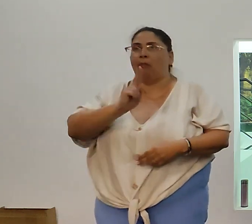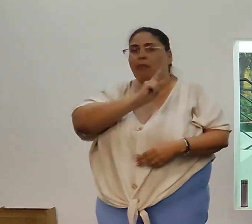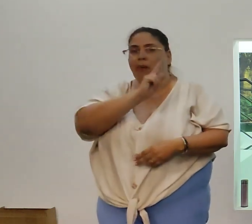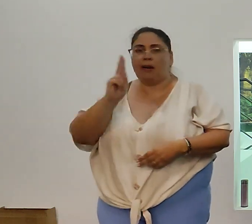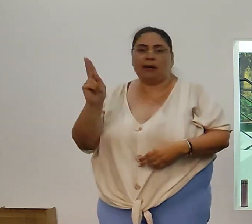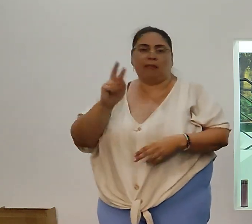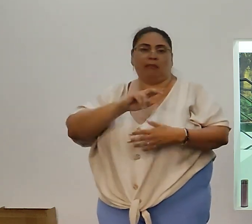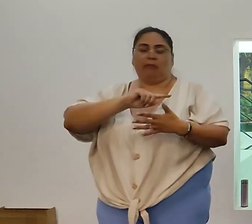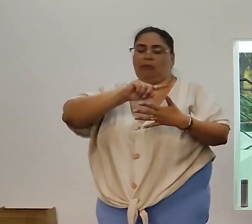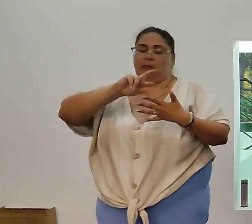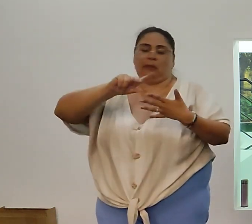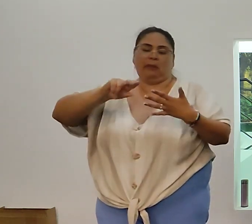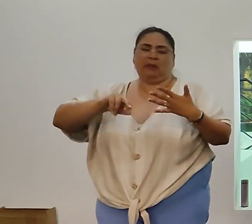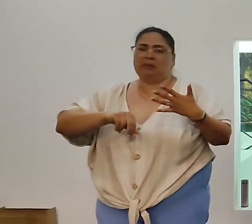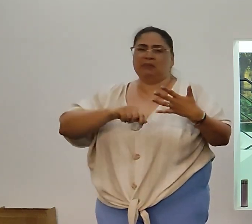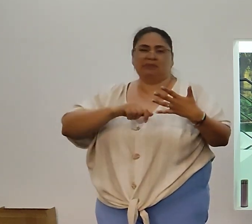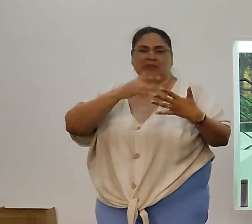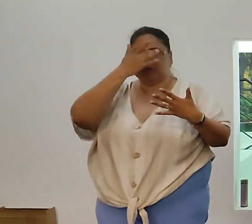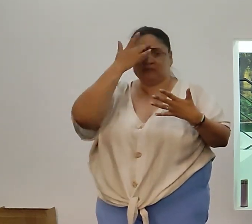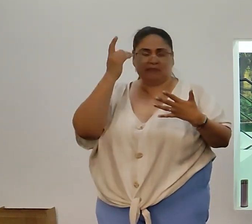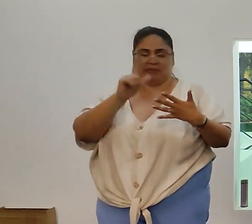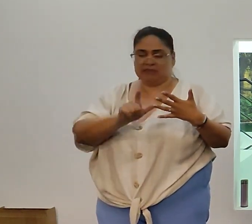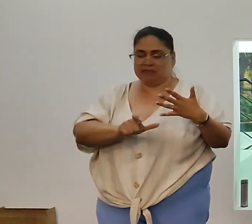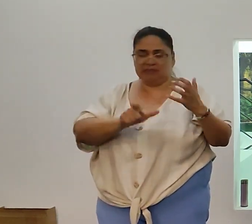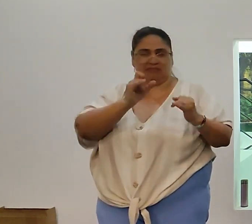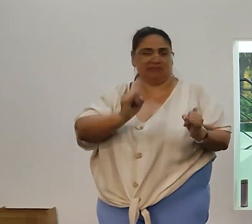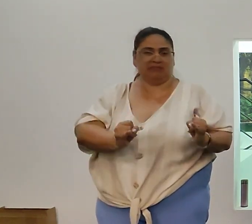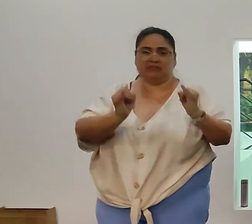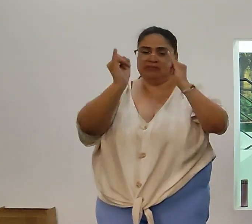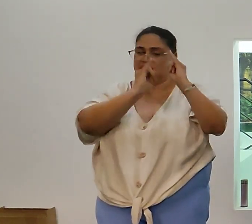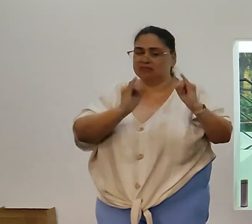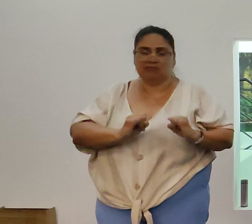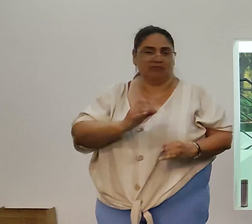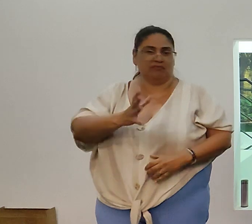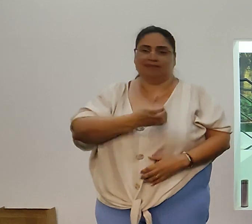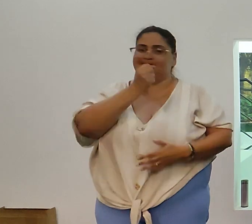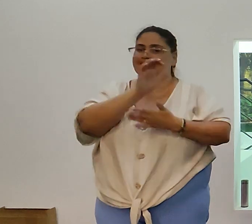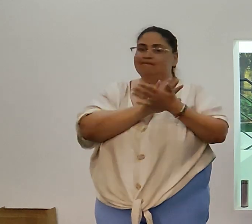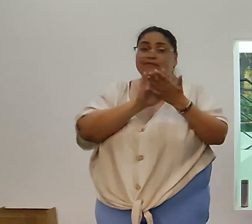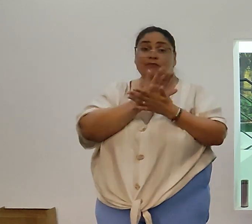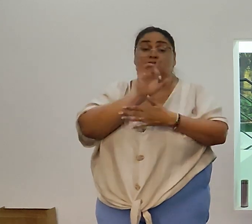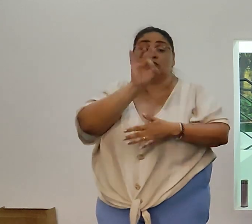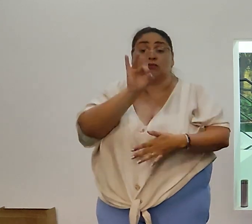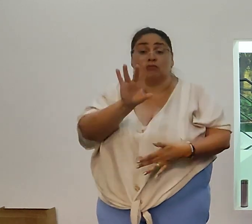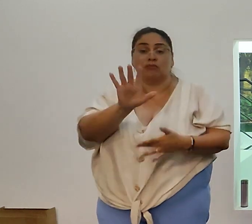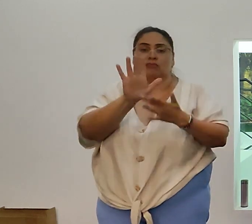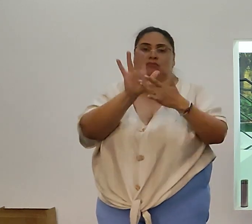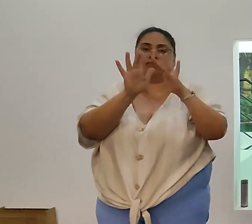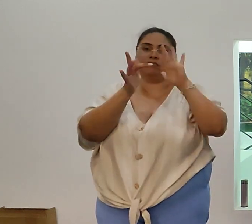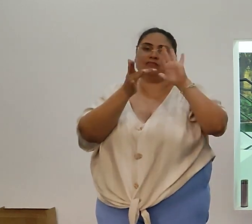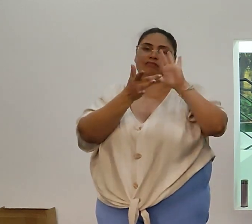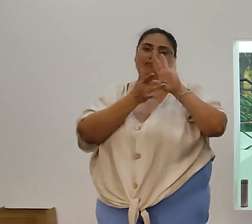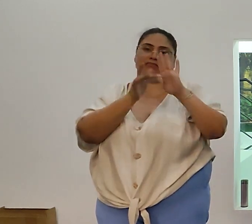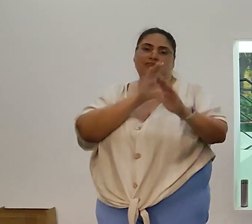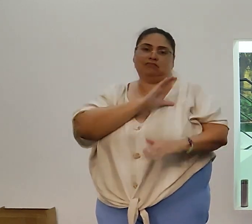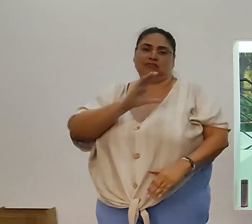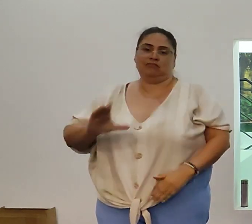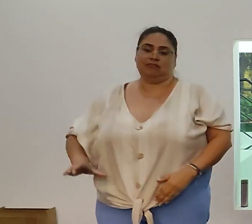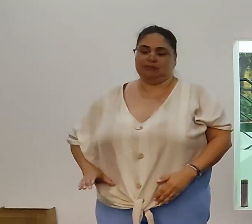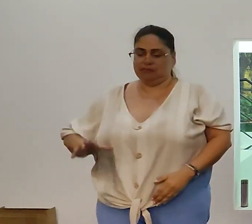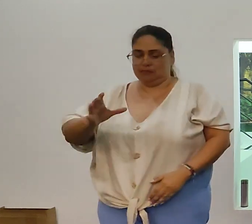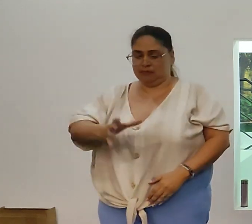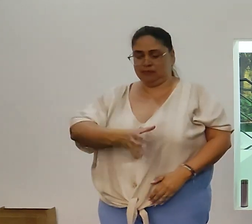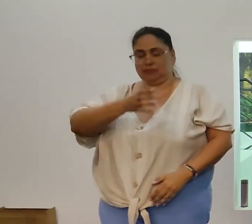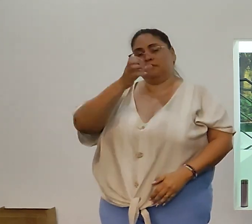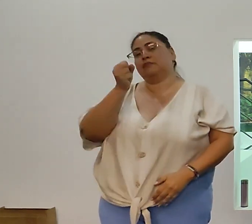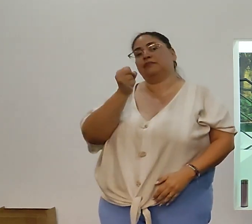salva. O que salva é Cristo, tão somente Cristo. E o Cristo que está registrado nas Escrituras, não